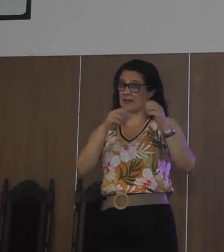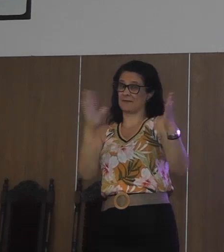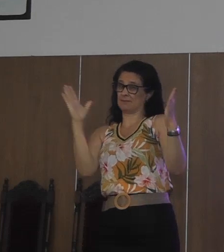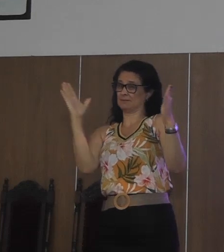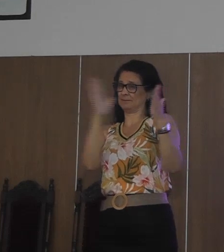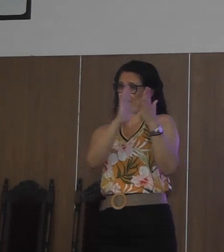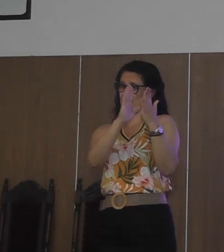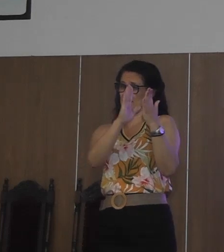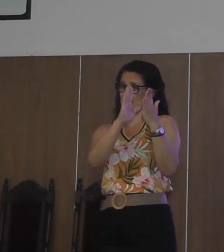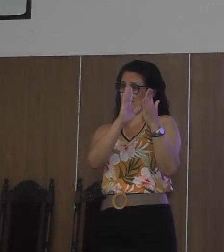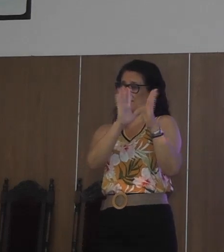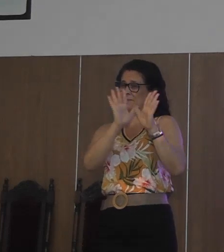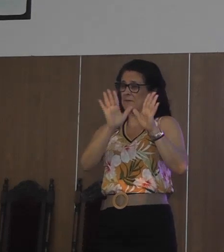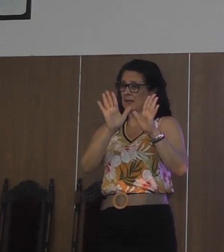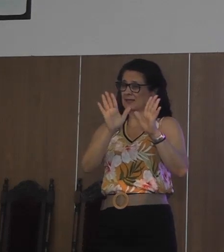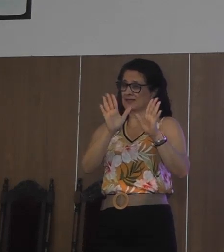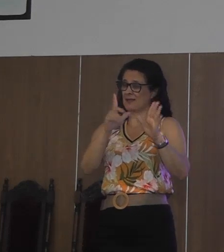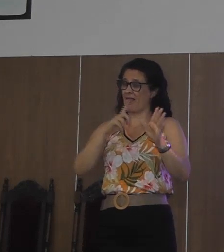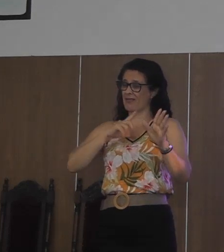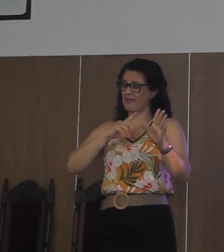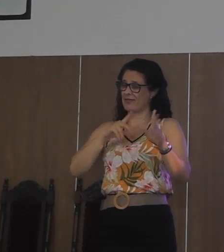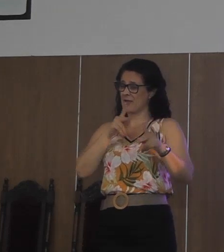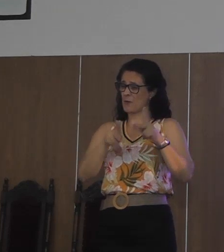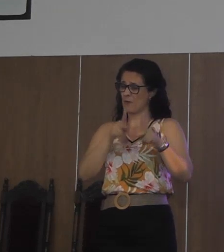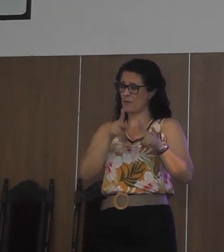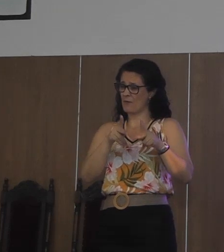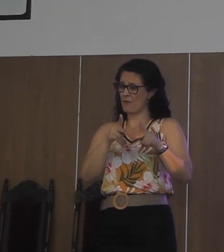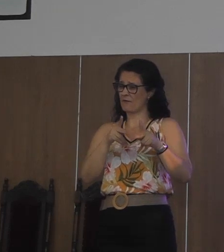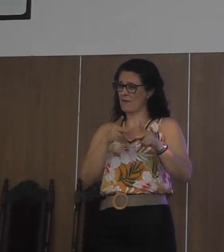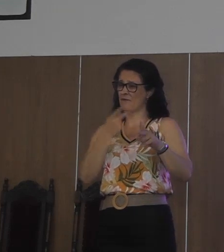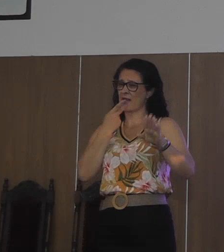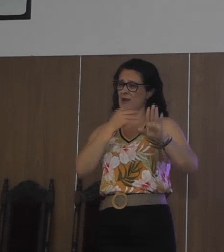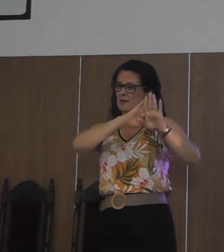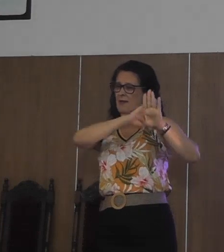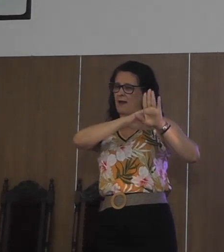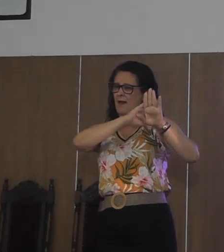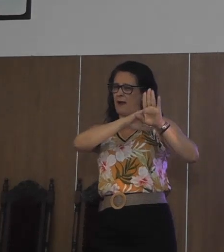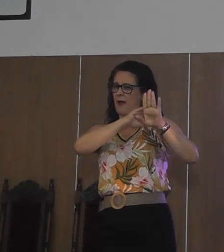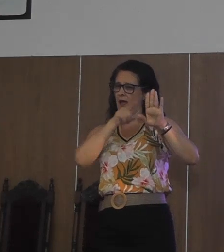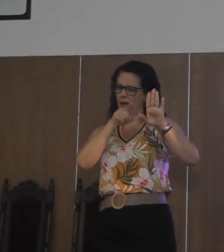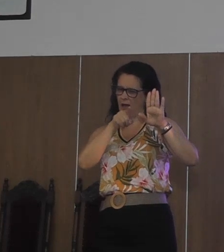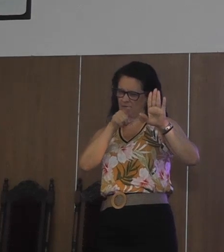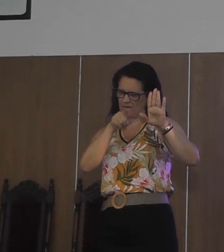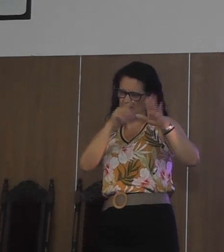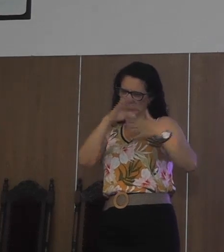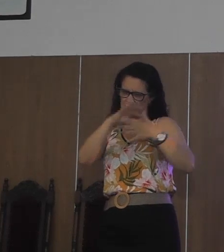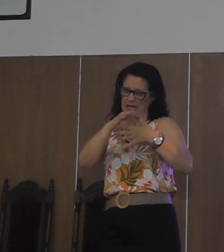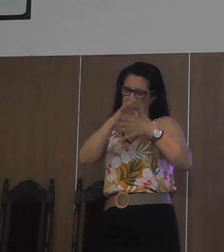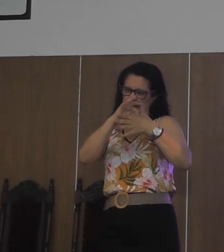muitos falaram: esse homem aí não tem Deus. Quem colocou Josué como líder?